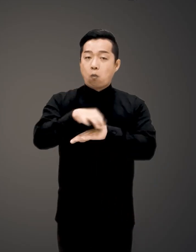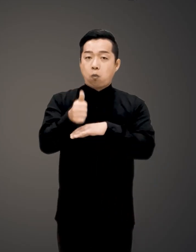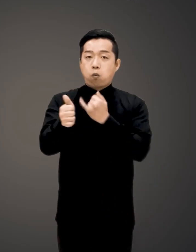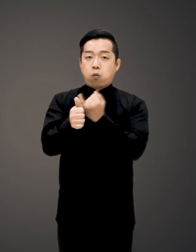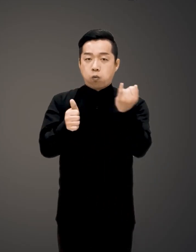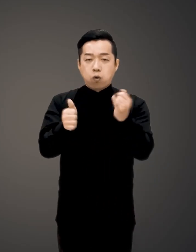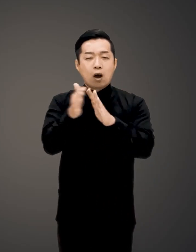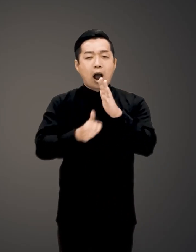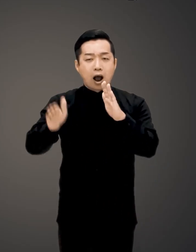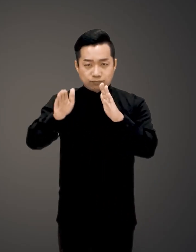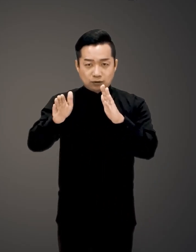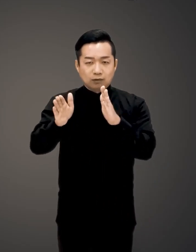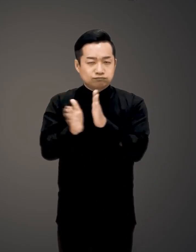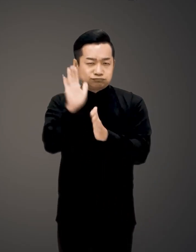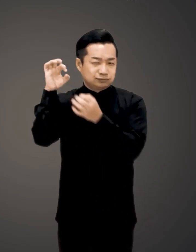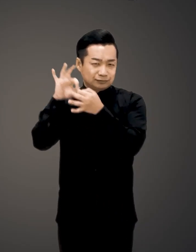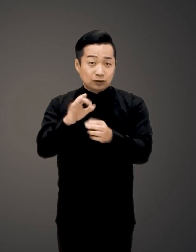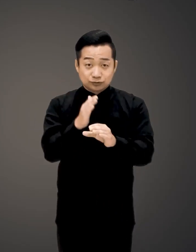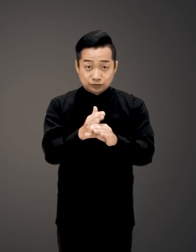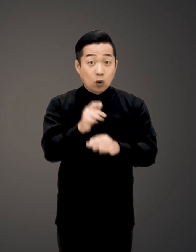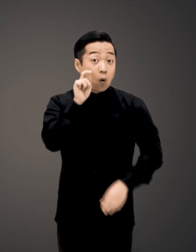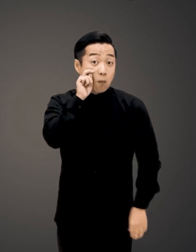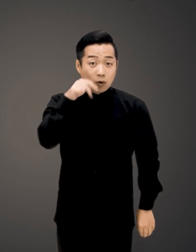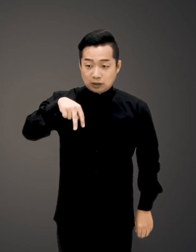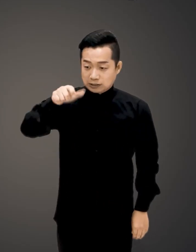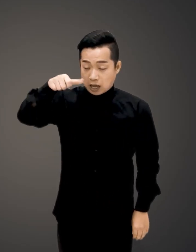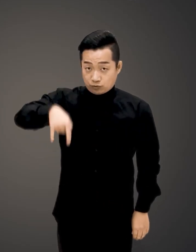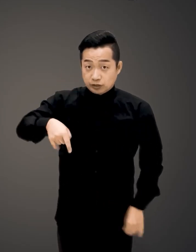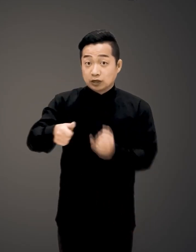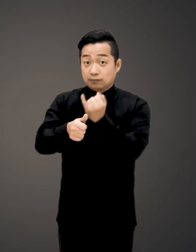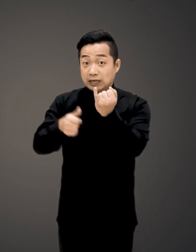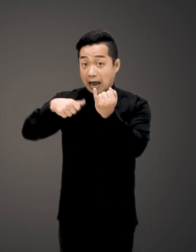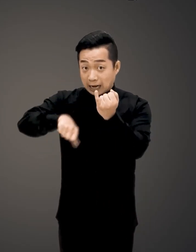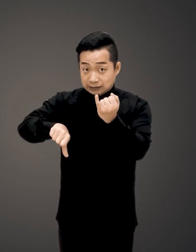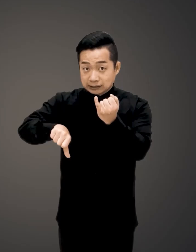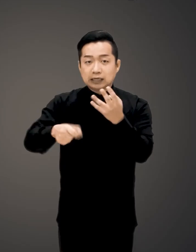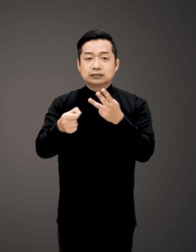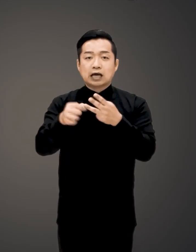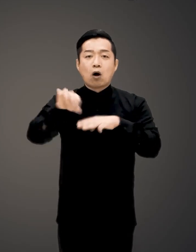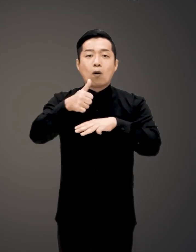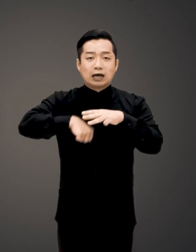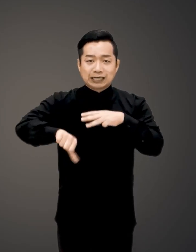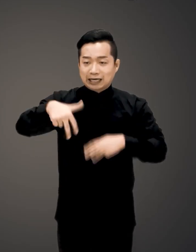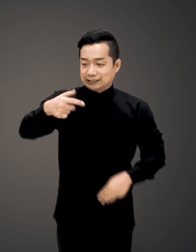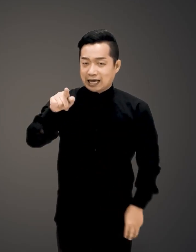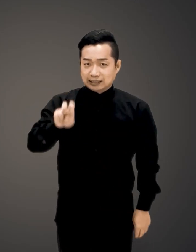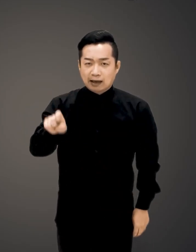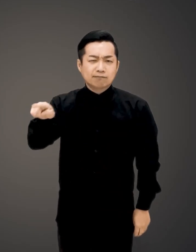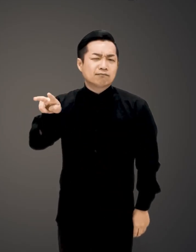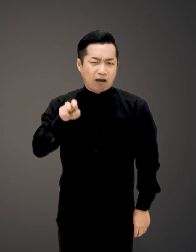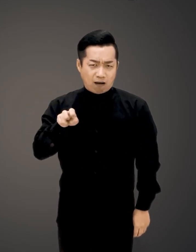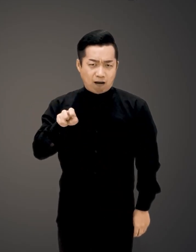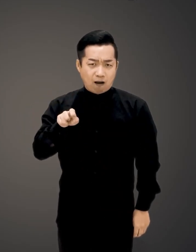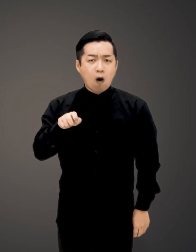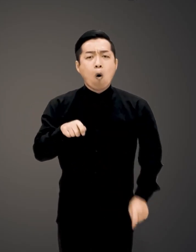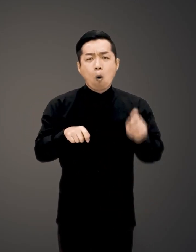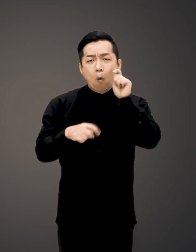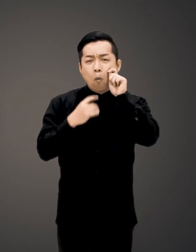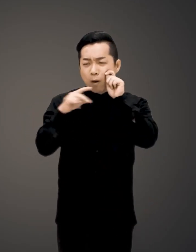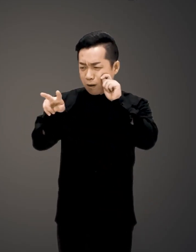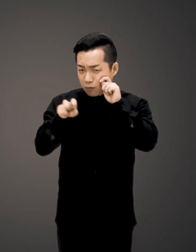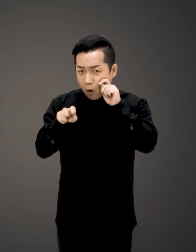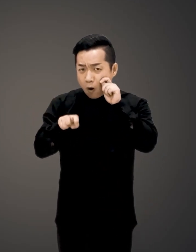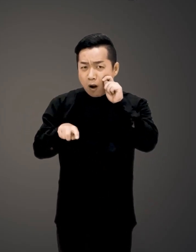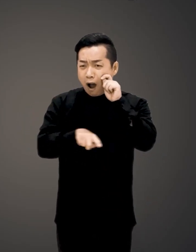영예를 이어갔다. 고모는 사기비와 사기비의 아들인 사망자 자담을 끔찍이 싫어했다. 하지만